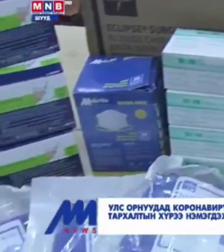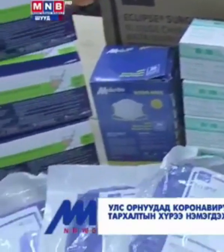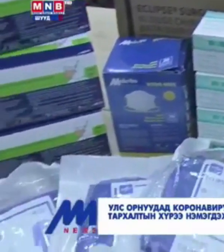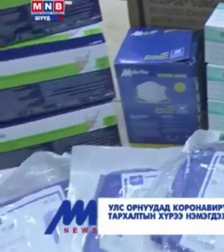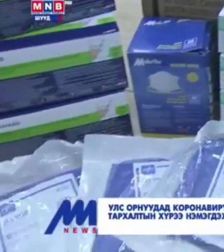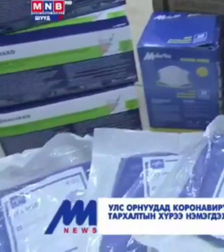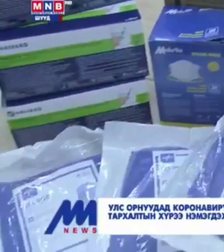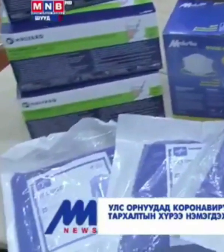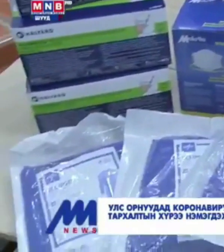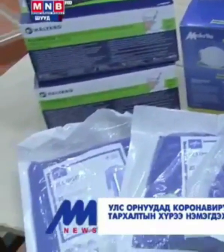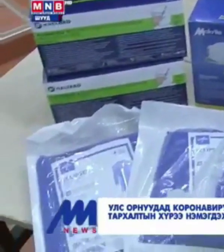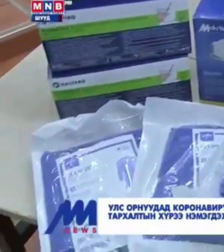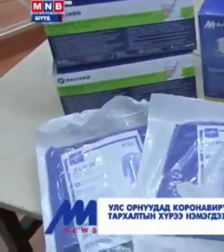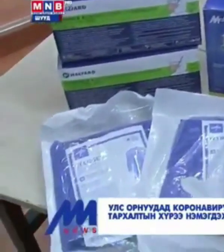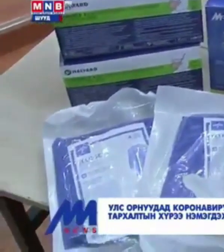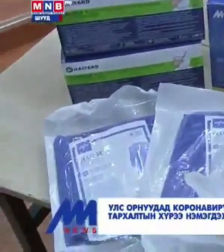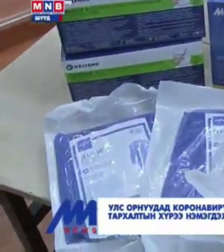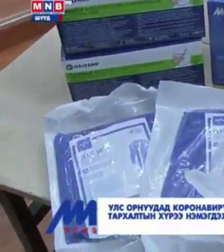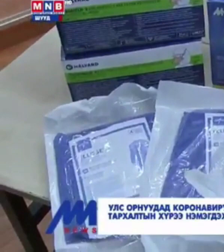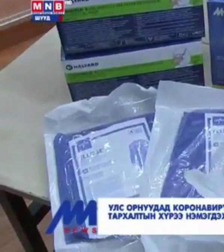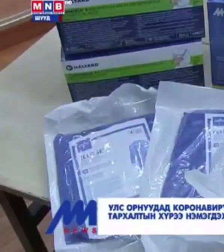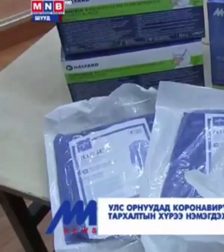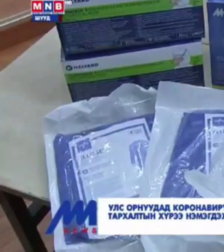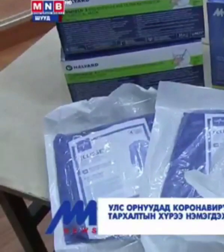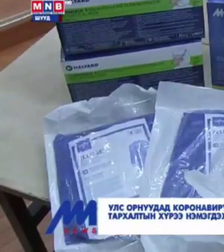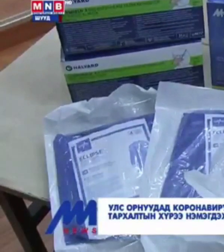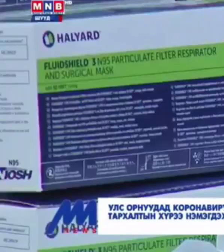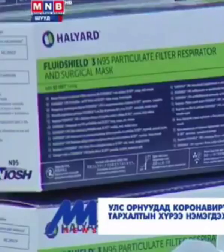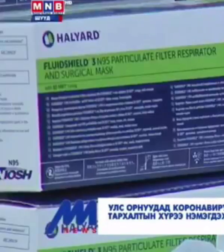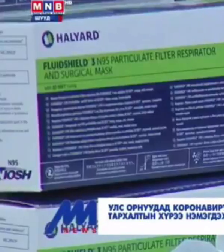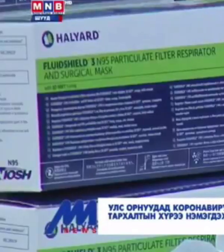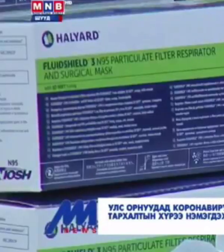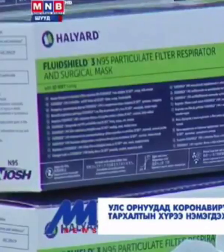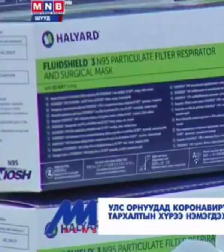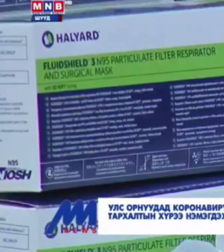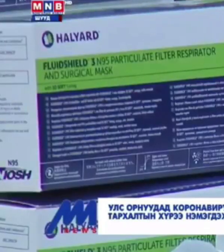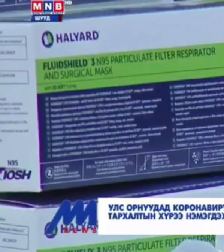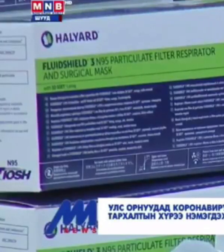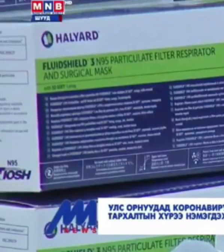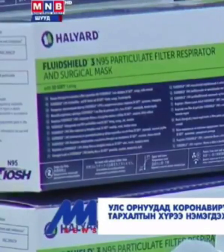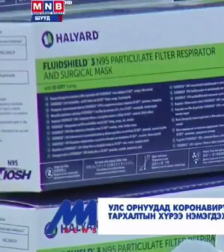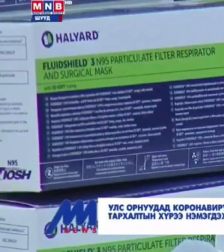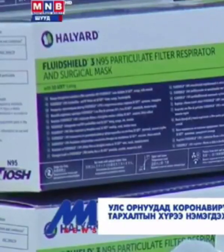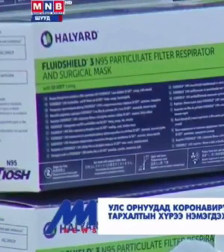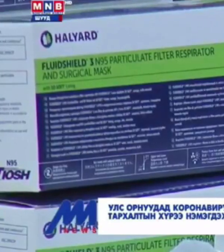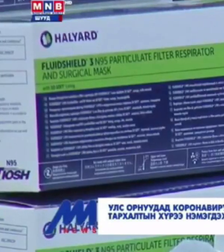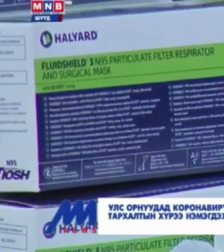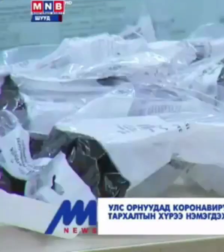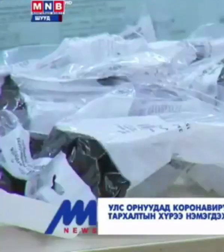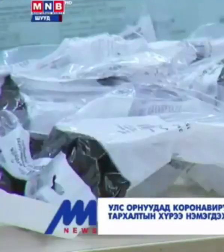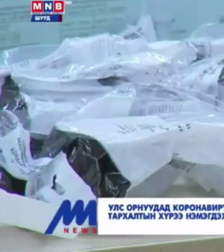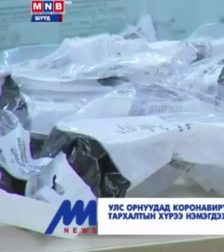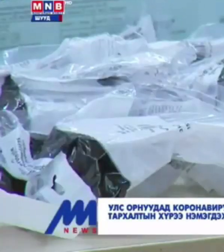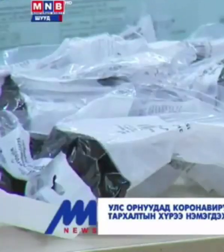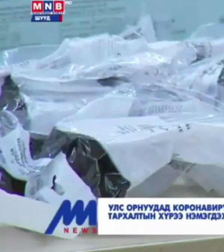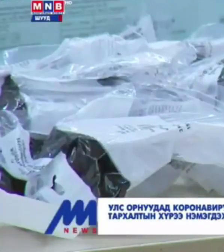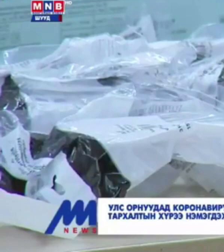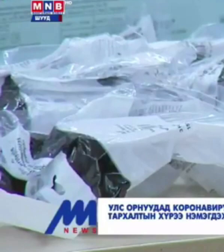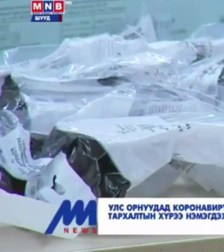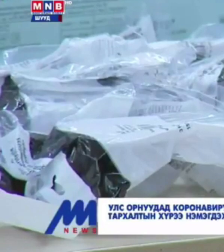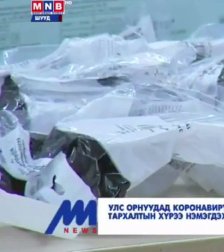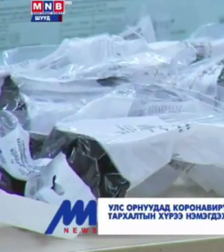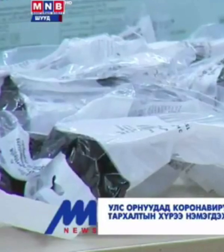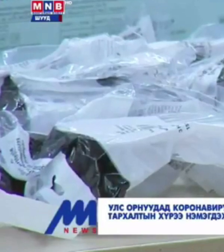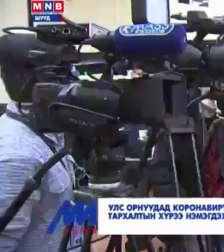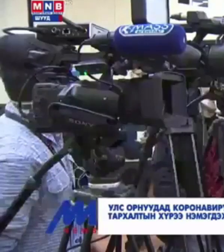гэсэн мэдээллийг салбарын яамныхан өгч байгаа. За зарим иргэнийг одоо тусгаарлалтанд авсан, шинжилгээ хийгдэж байгаа. За иргэдийн